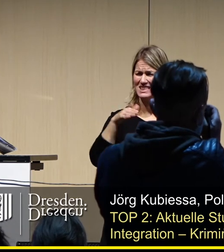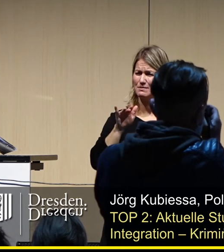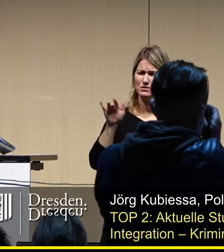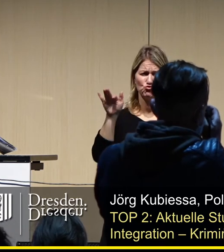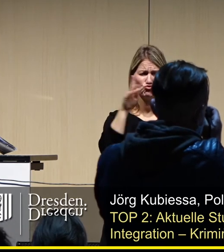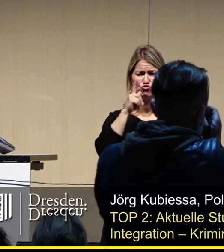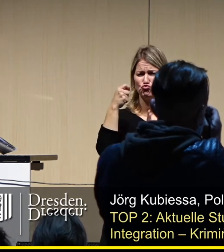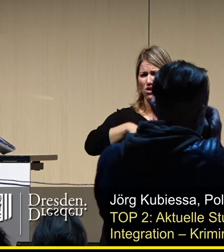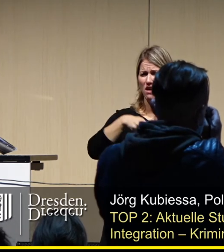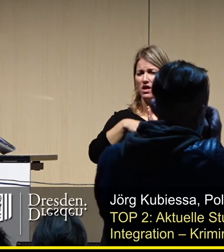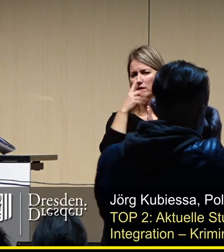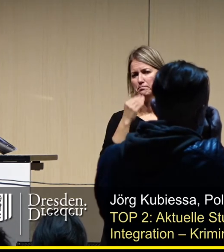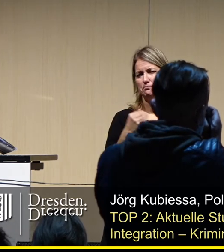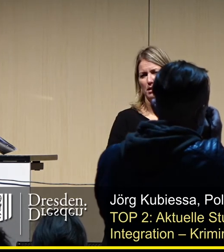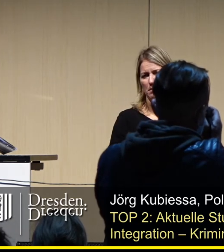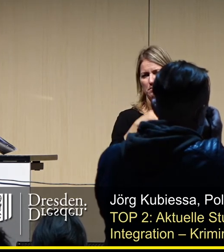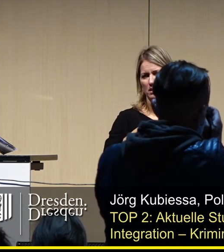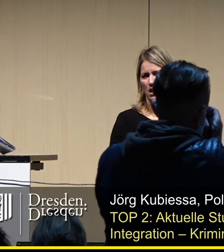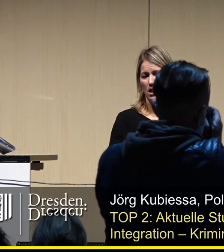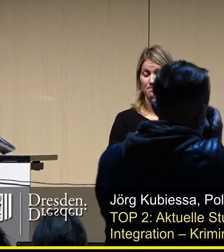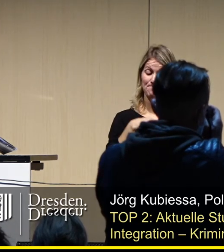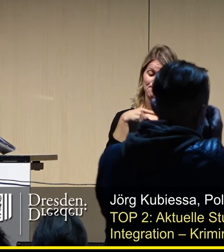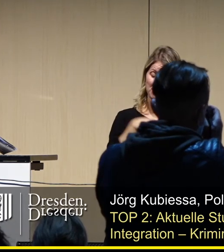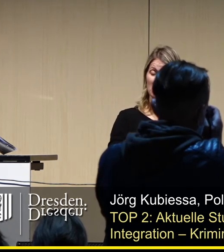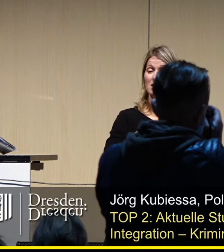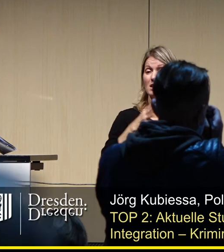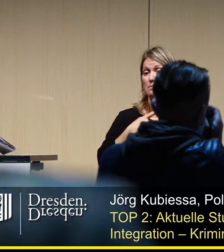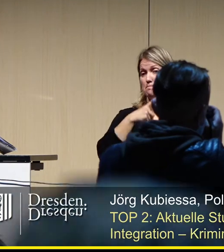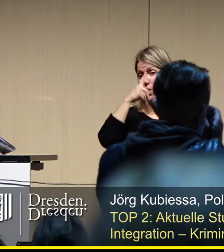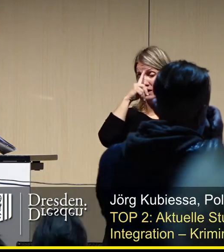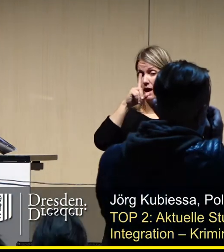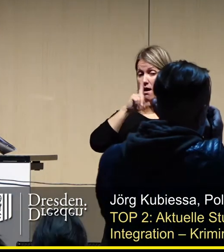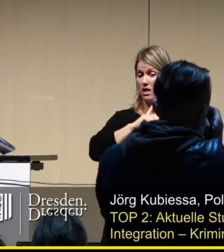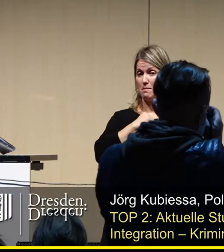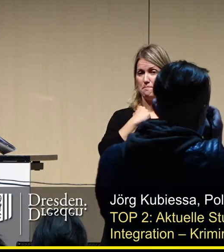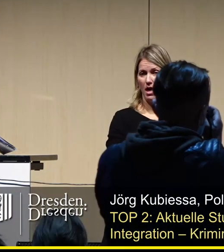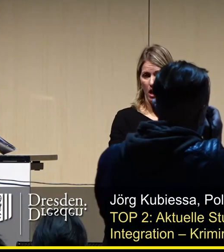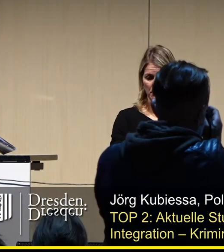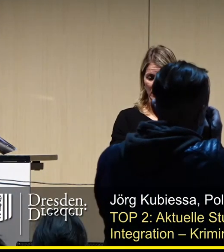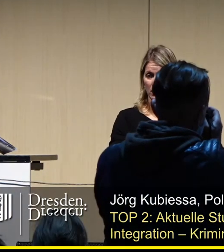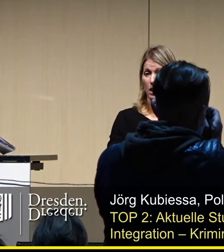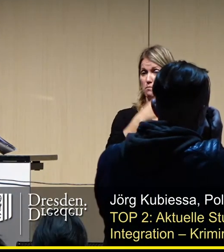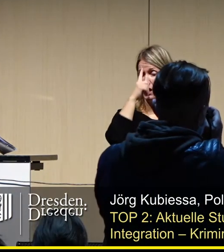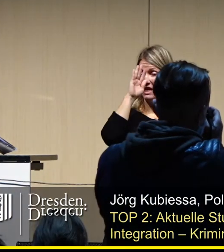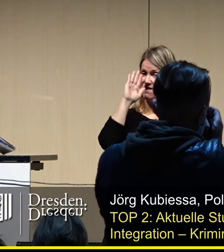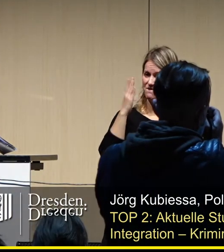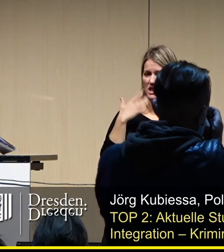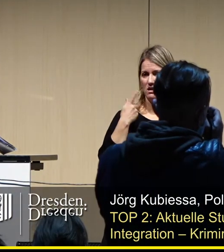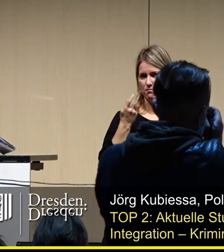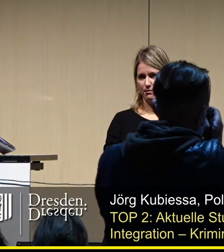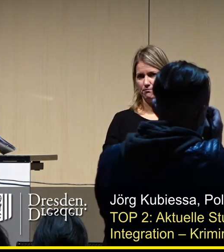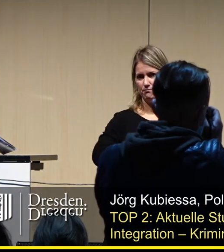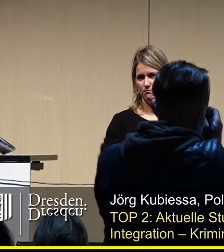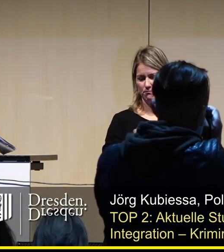die durch die Polizei bearbeitet und abgeschlossen worden sind. Es hat